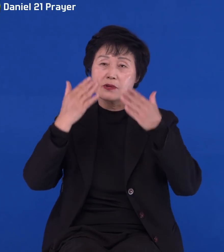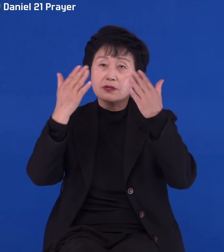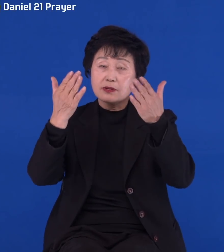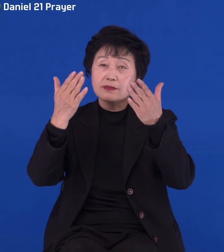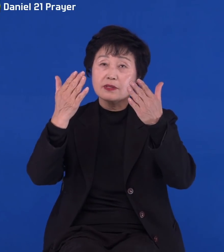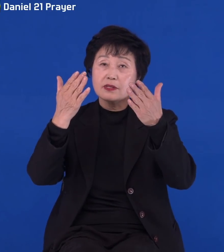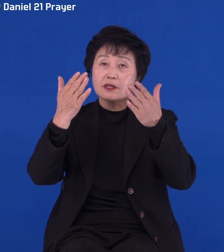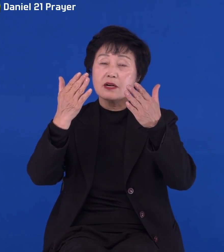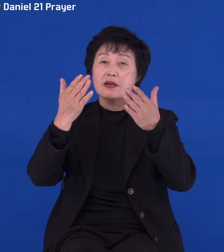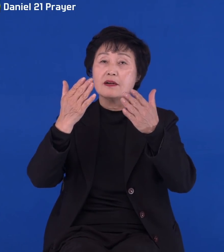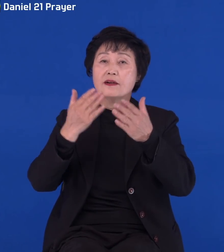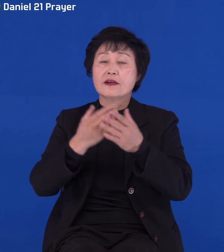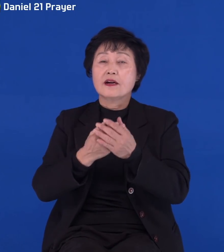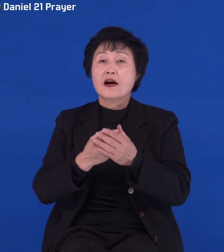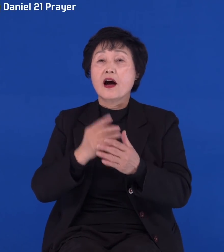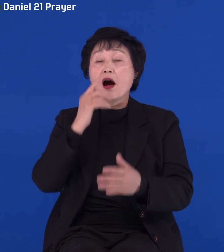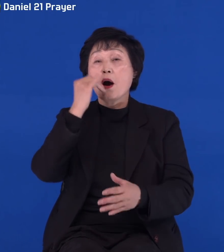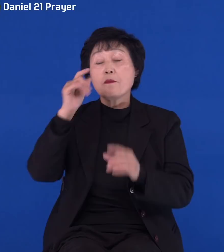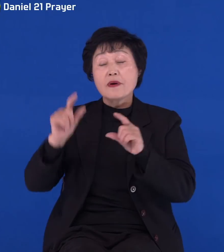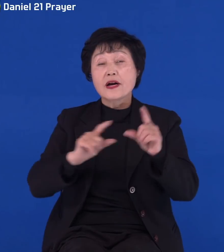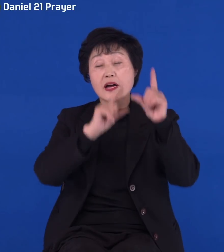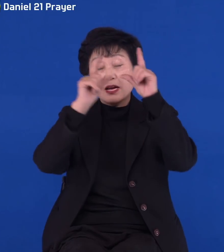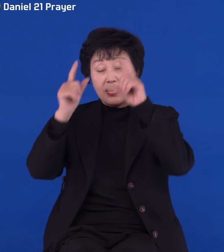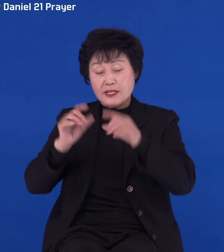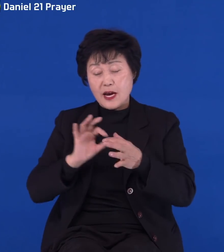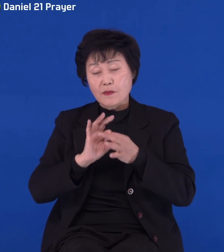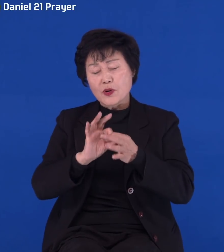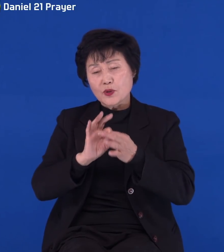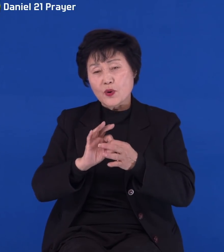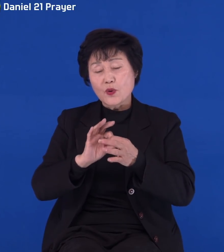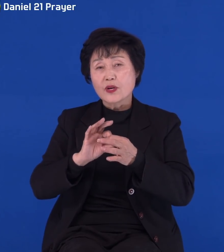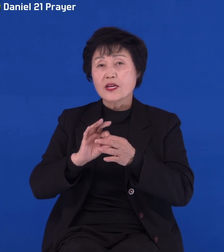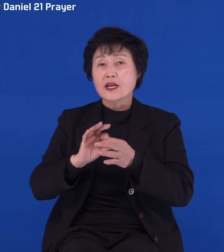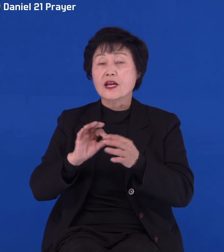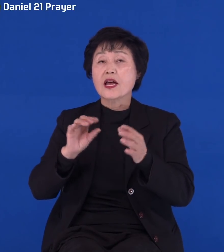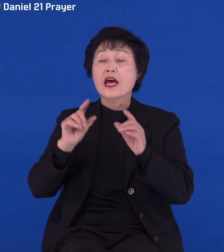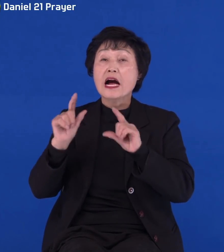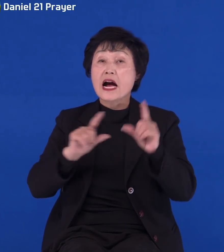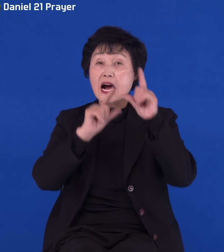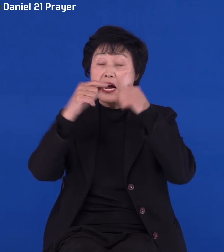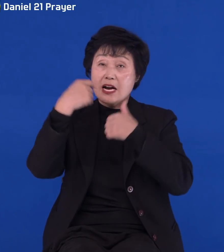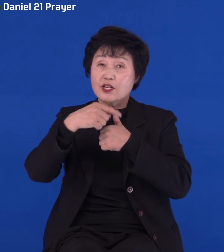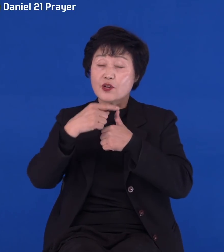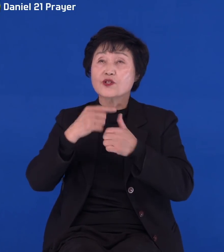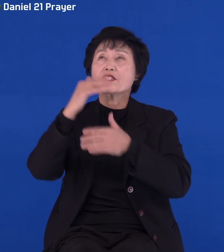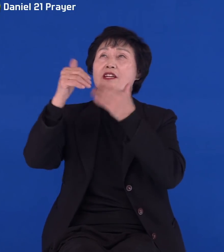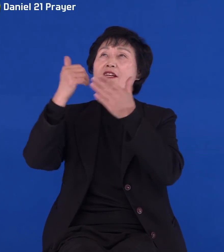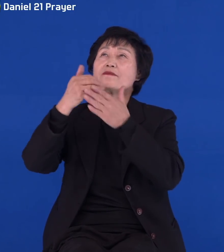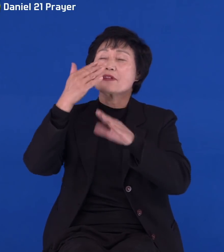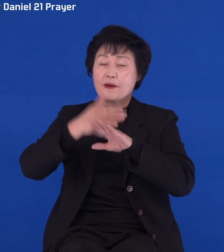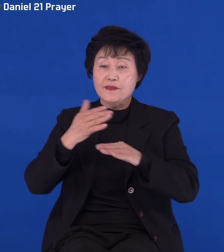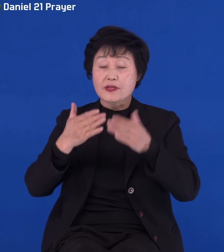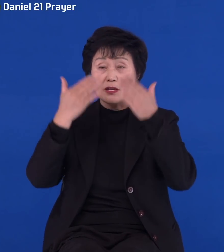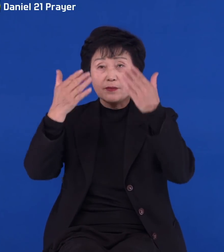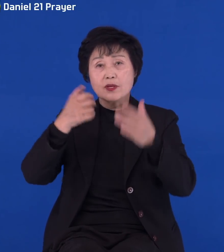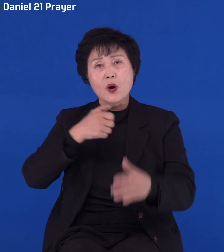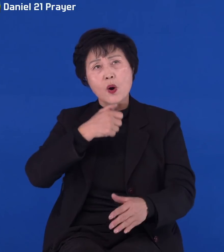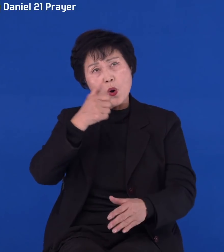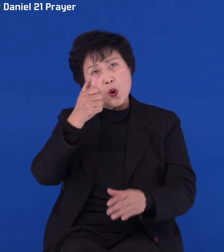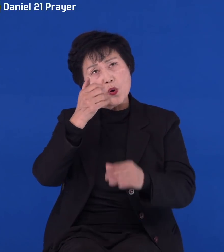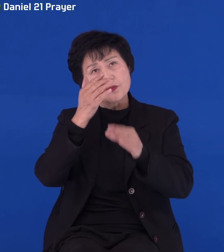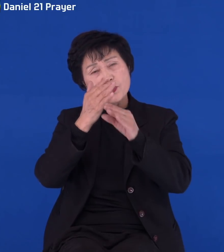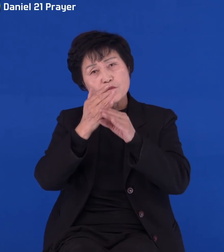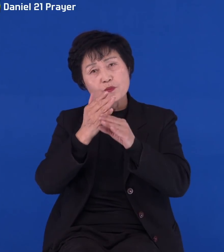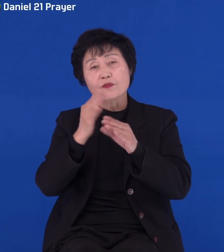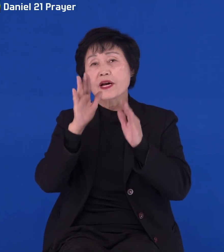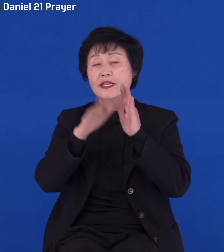충분합니다라는 신앙을 어머님의 삶을 통해 가르쳐 주신 하나님께 감사를 드립니다. 일곱째, 50대 후반에 선교사가 되어 캐나다로 파송되어 오셨을